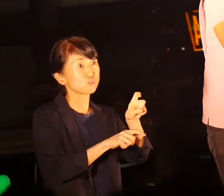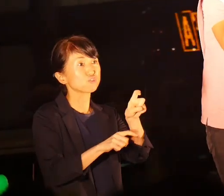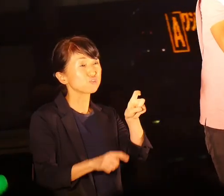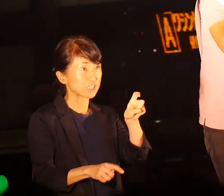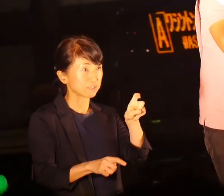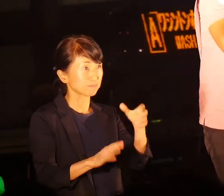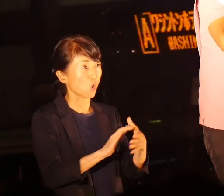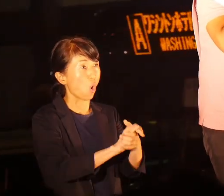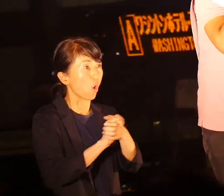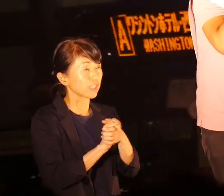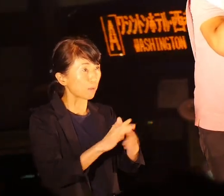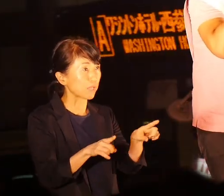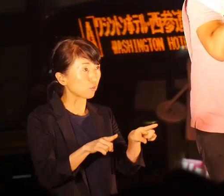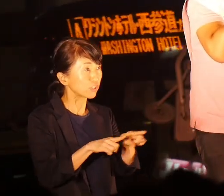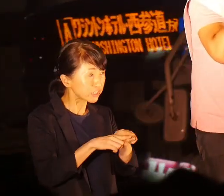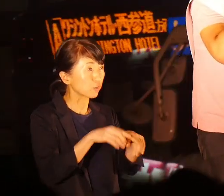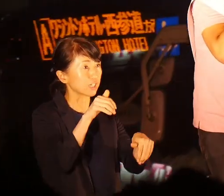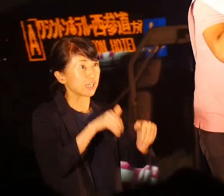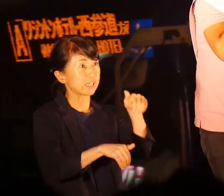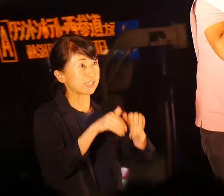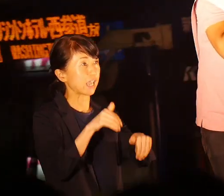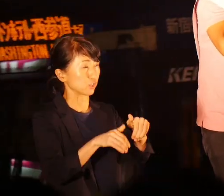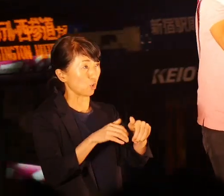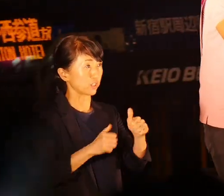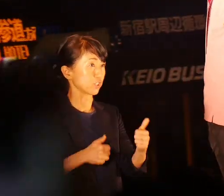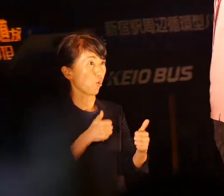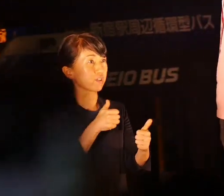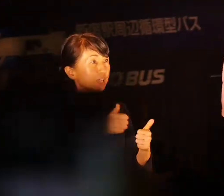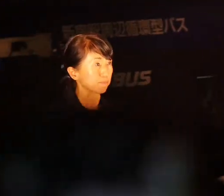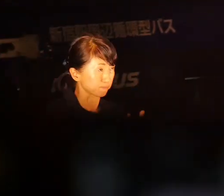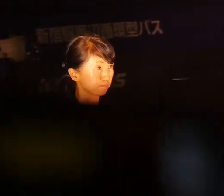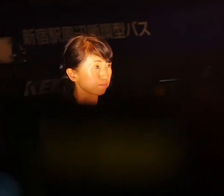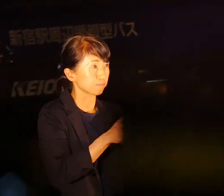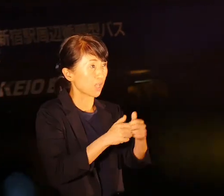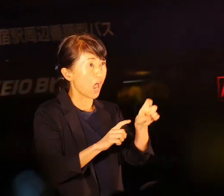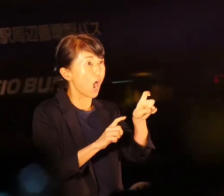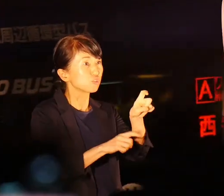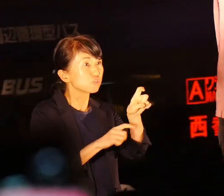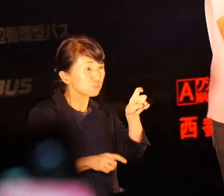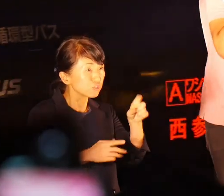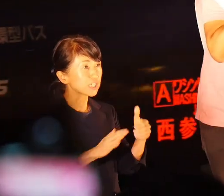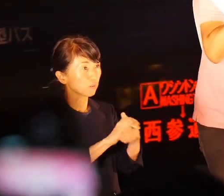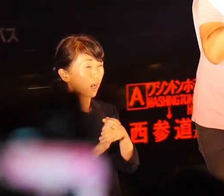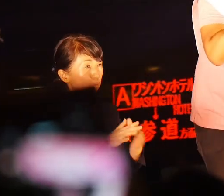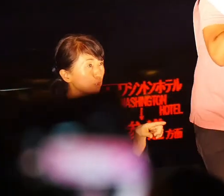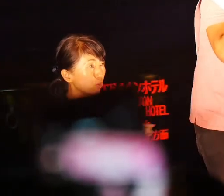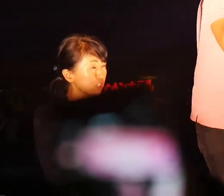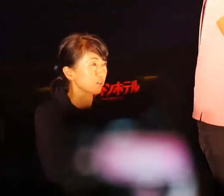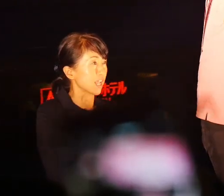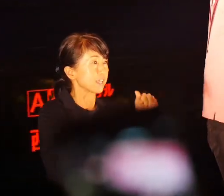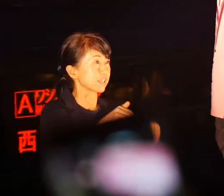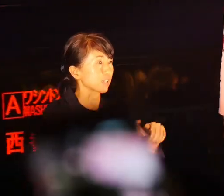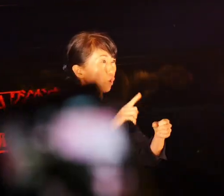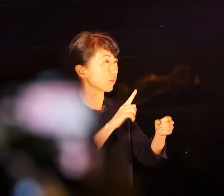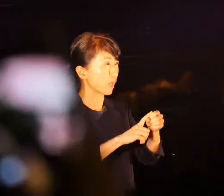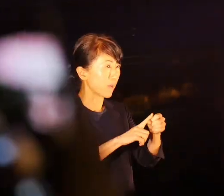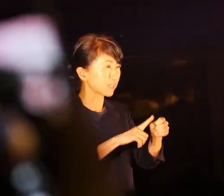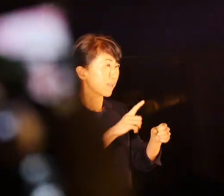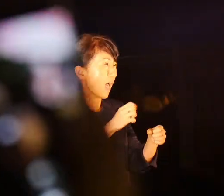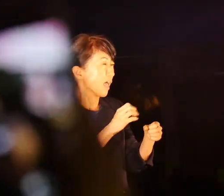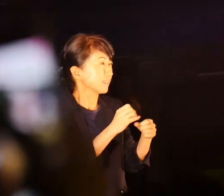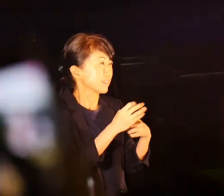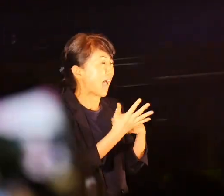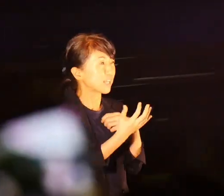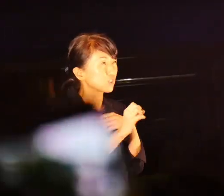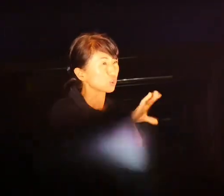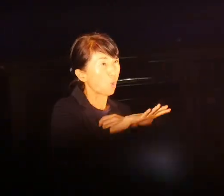でこの選挙挑戦している。この10人の仲間と選挙をするのには数億円単位のお金が必